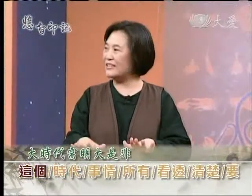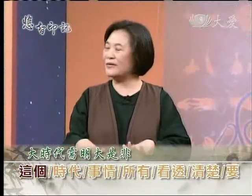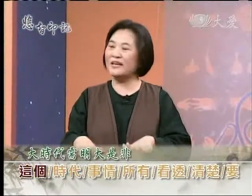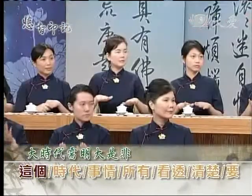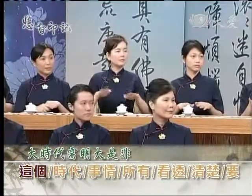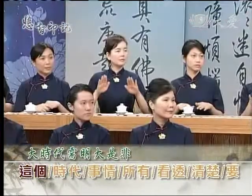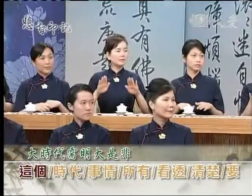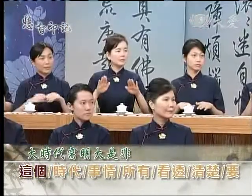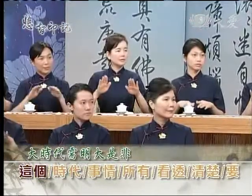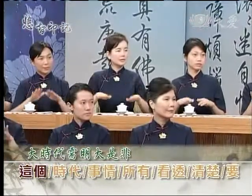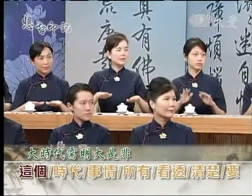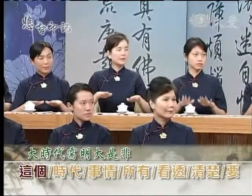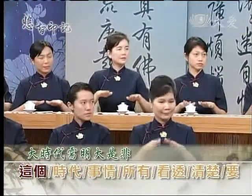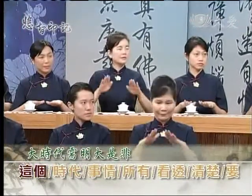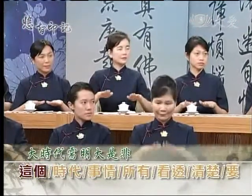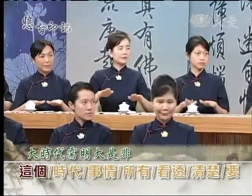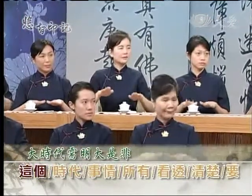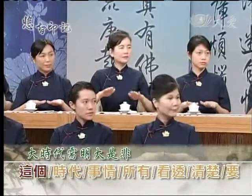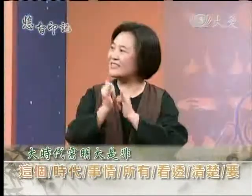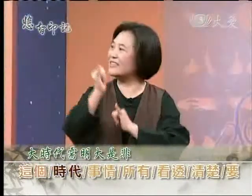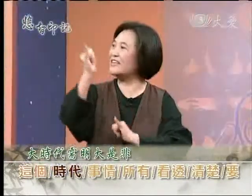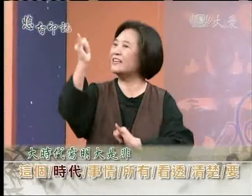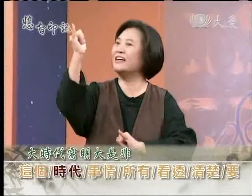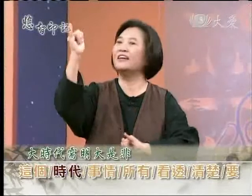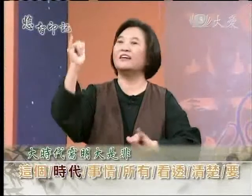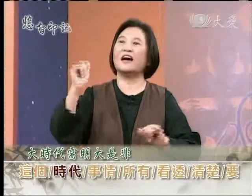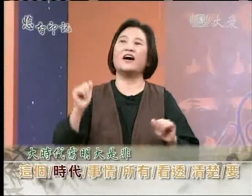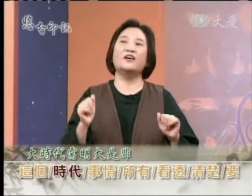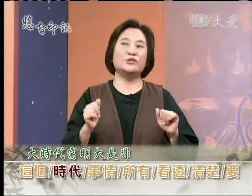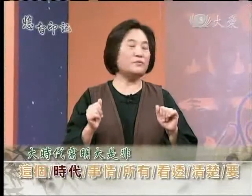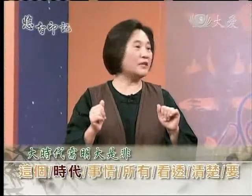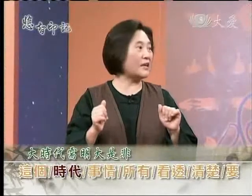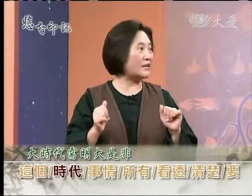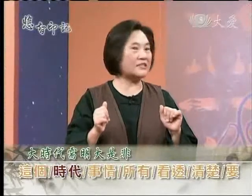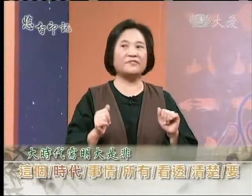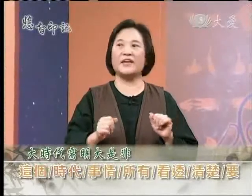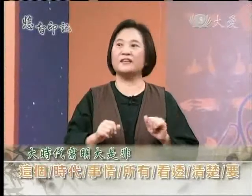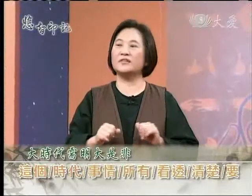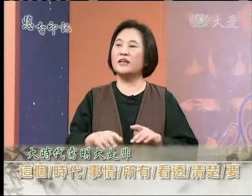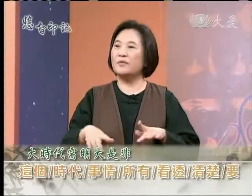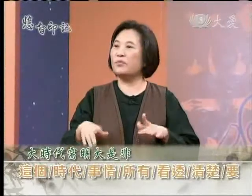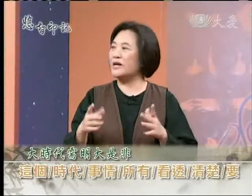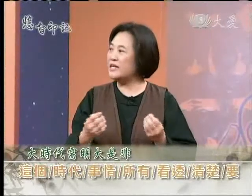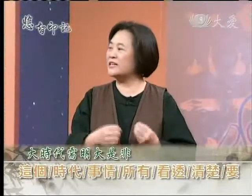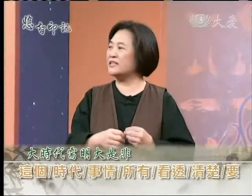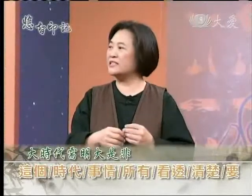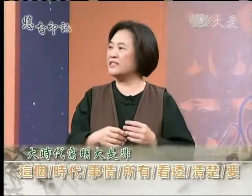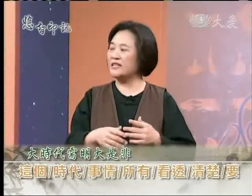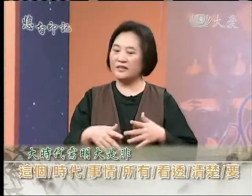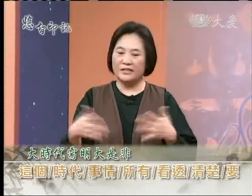对。所以我们说这个啊，现在这个时代呢，好，虚名大是非，就是不管任何事情，这